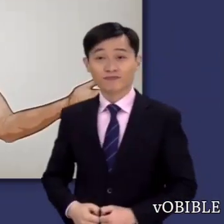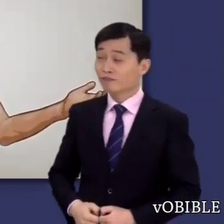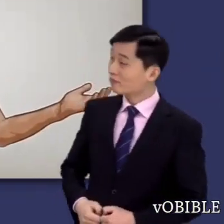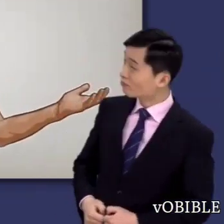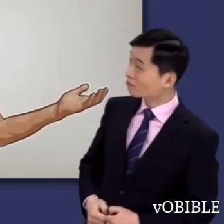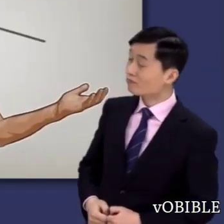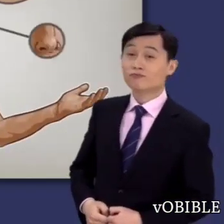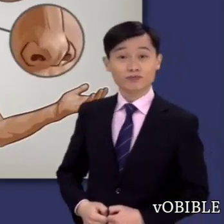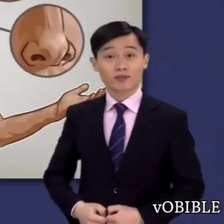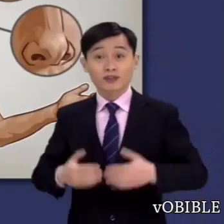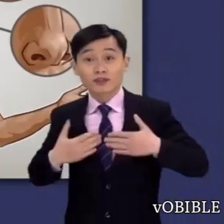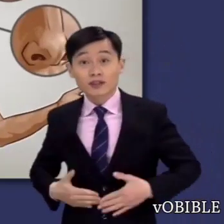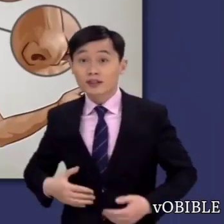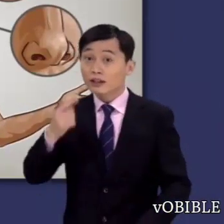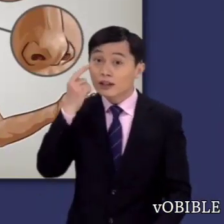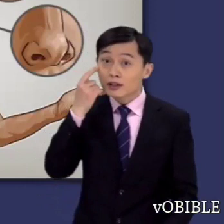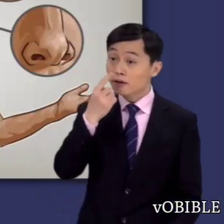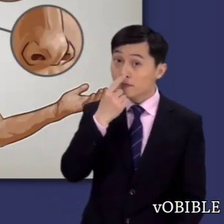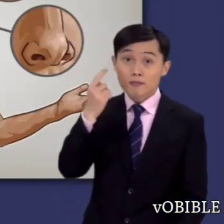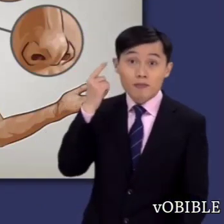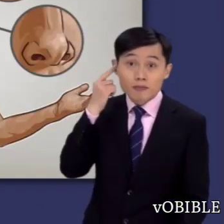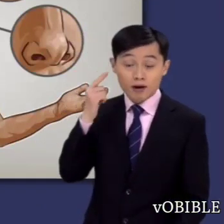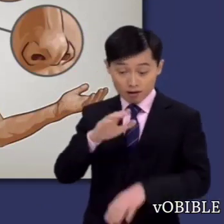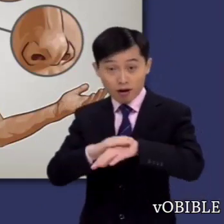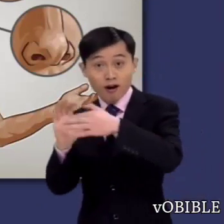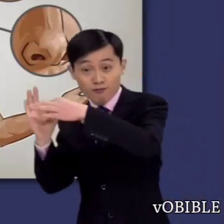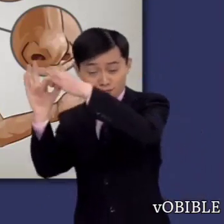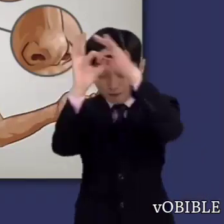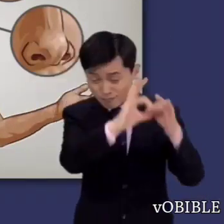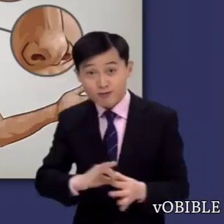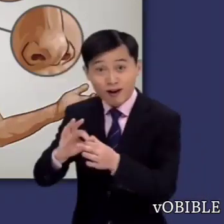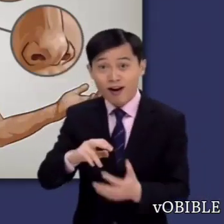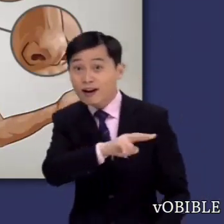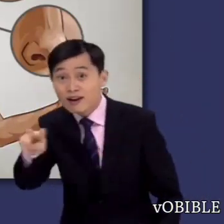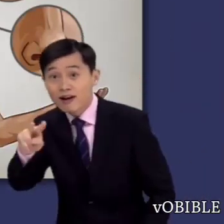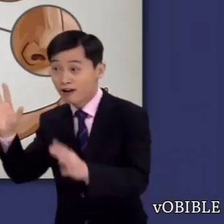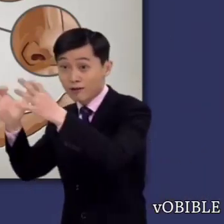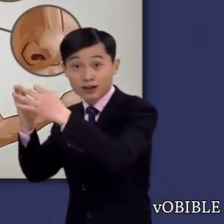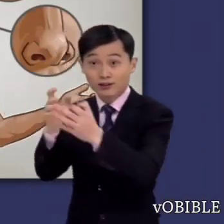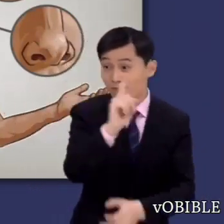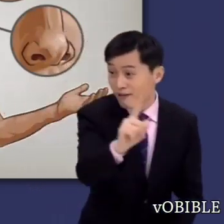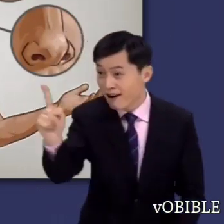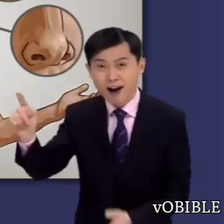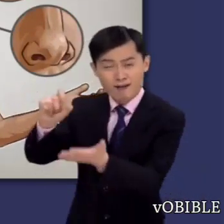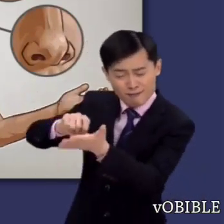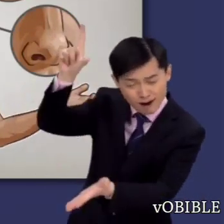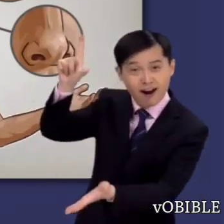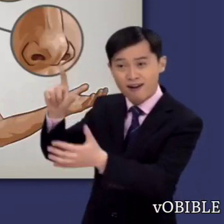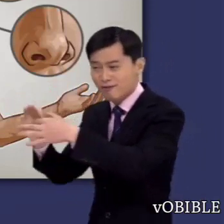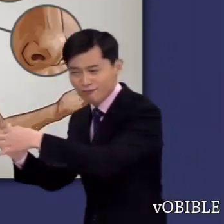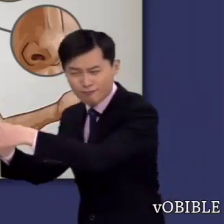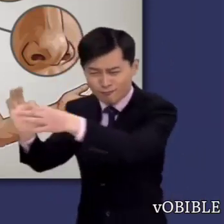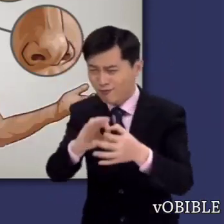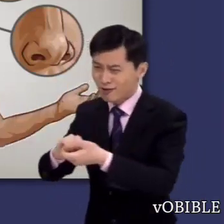身体的每一个部分都很重要，会众的每一个成员也一样。耶和华看到我们团结合